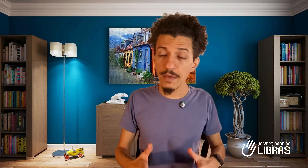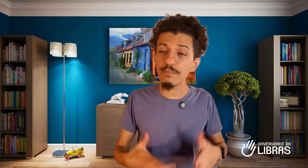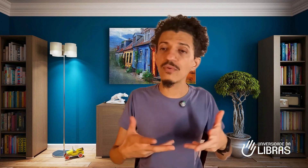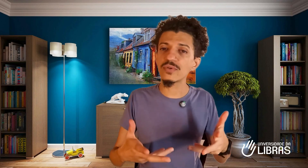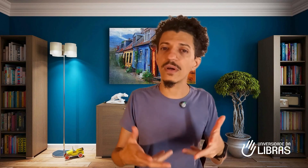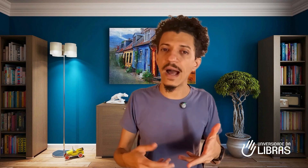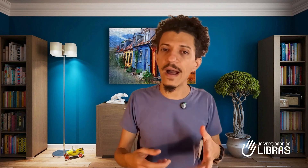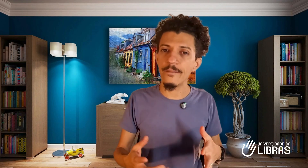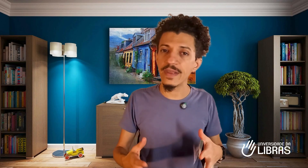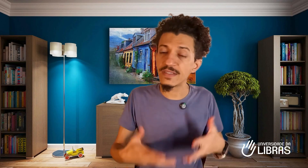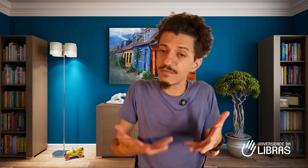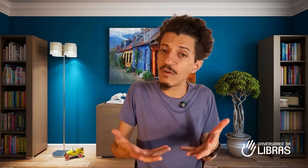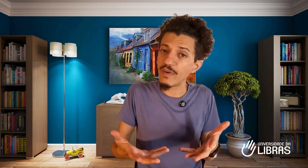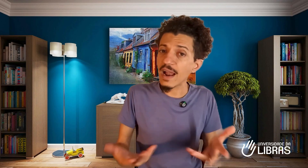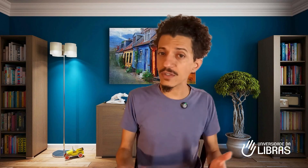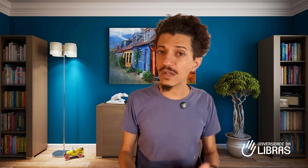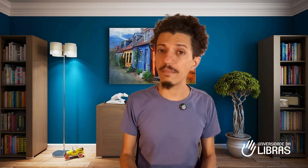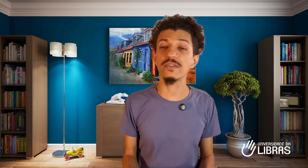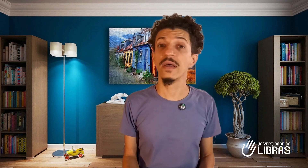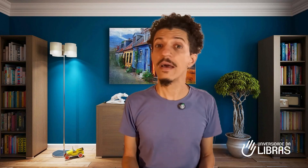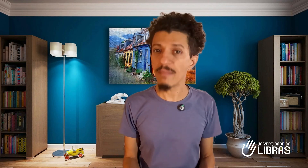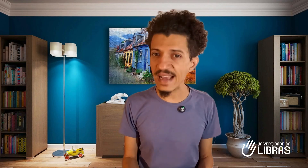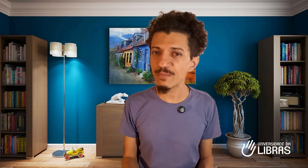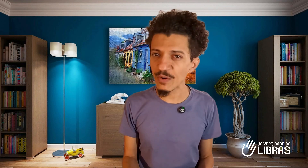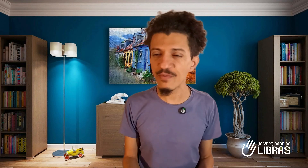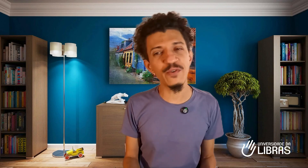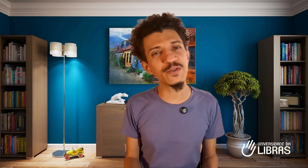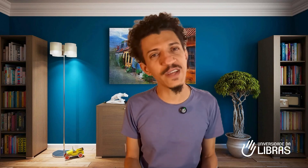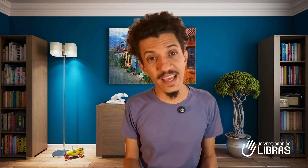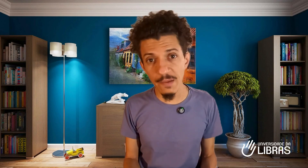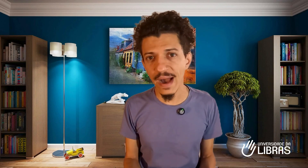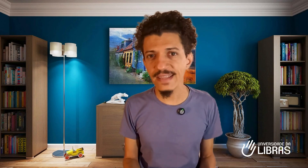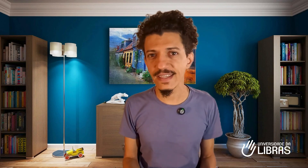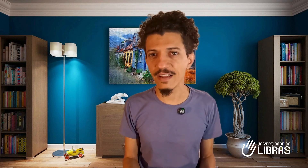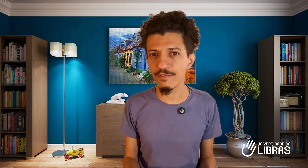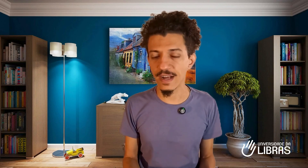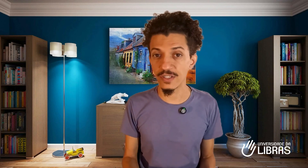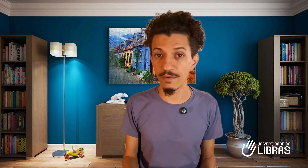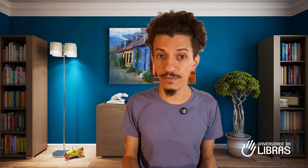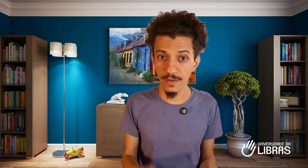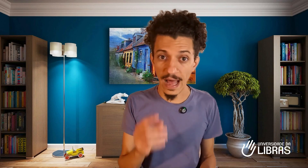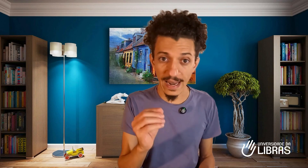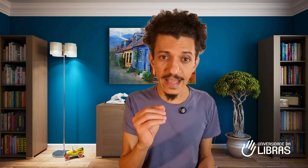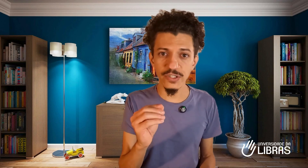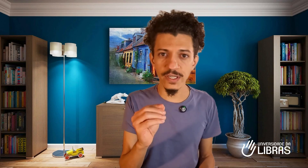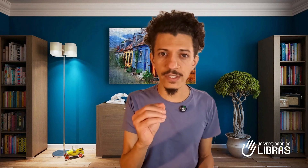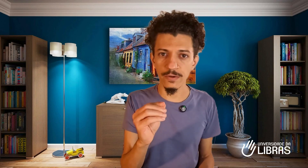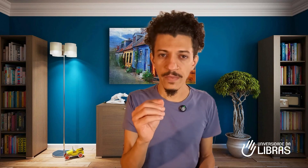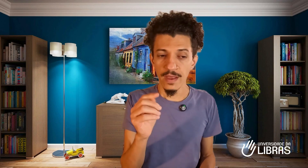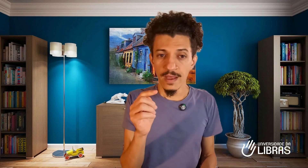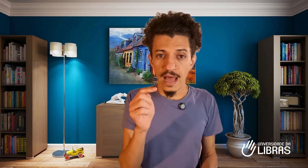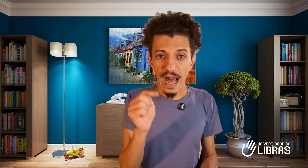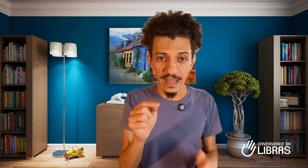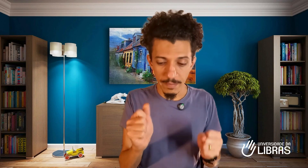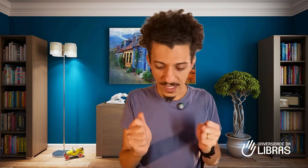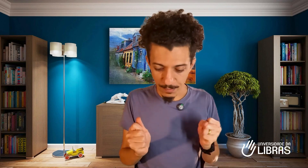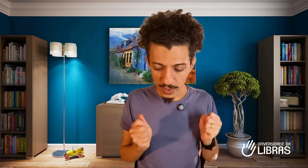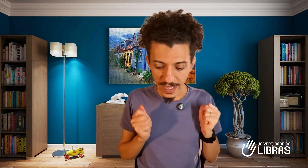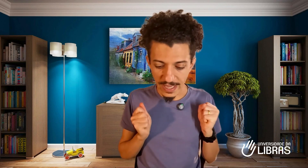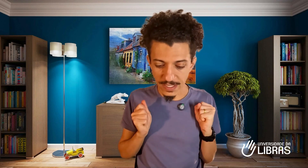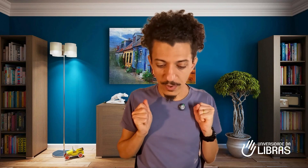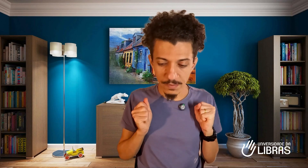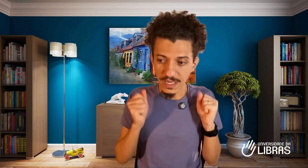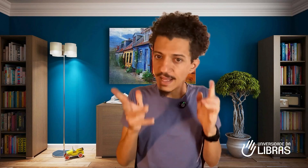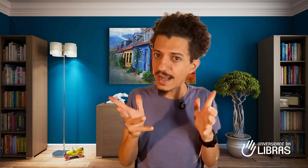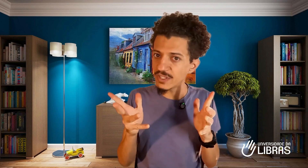consegue impulsionar e desenvolver relacionamentos mais profundos e mais significativos significativos. Além disso, a Libras, por